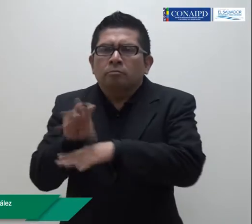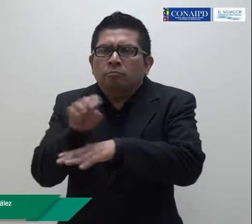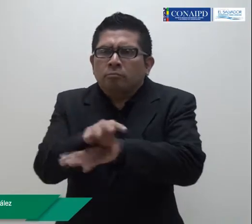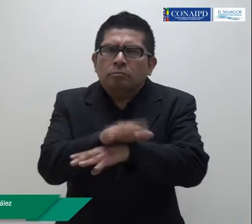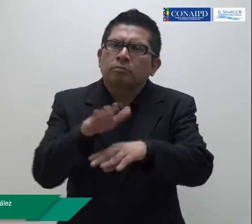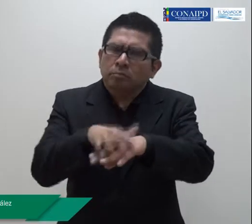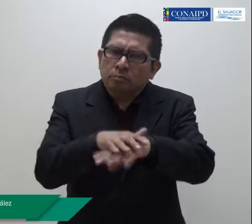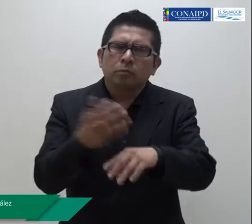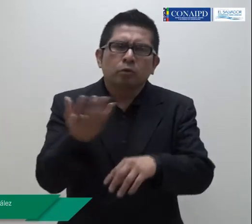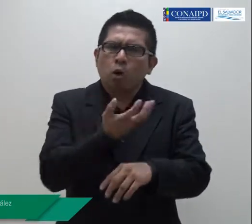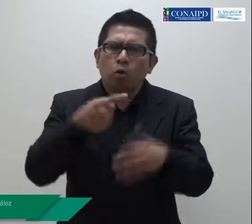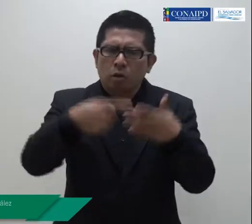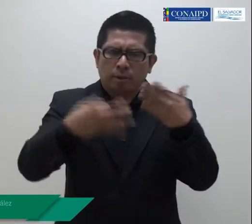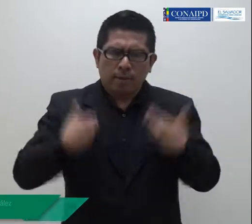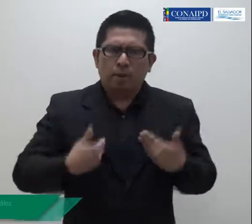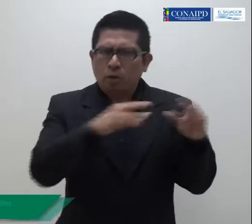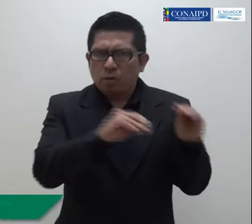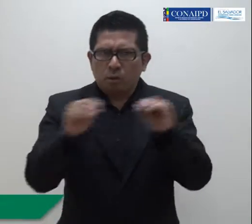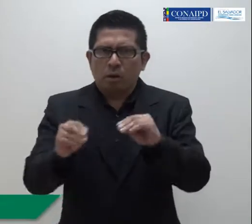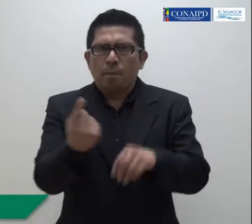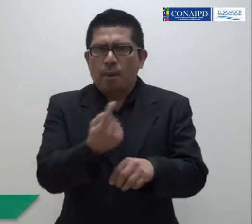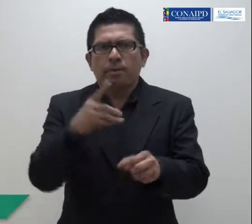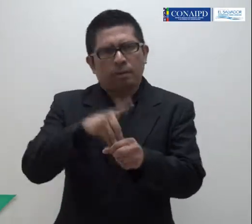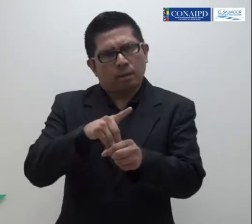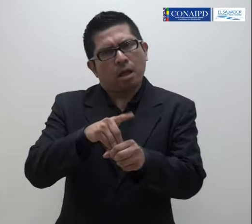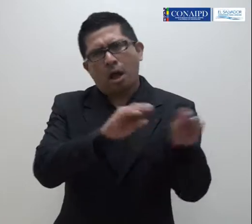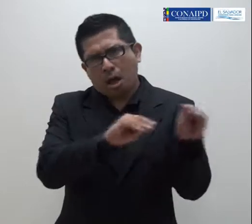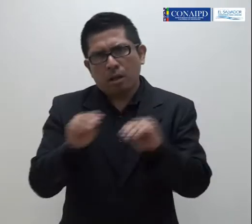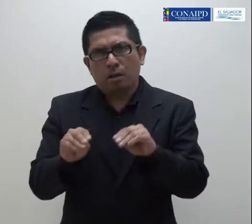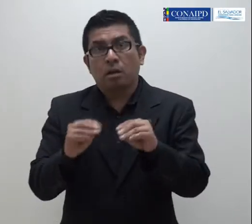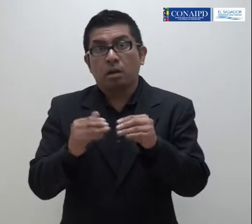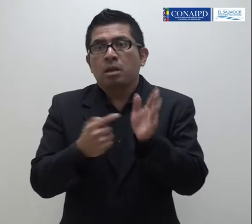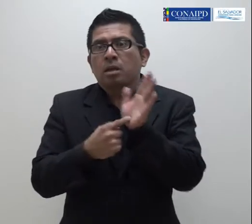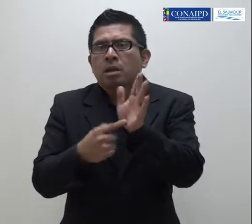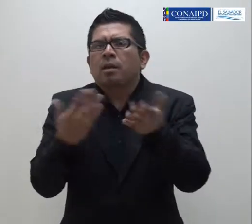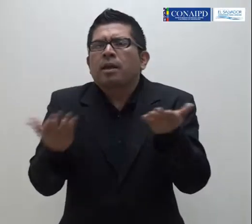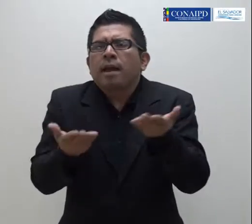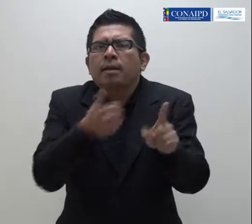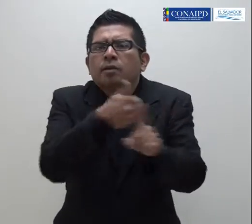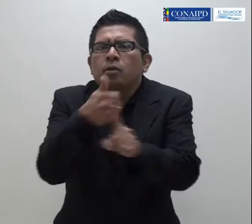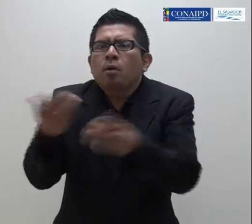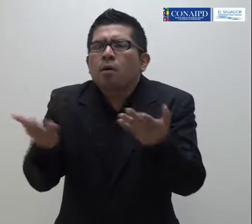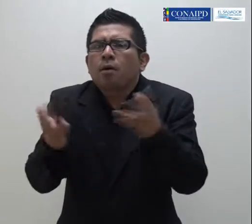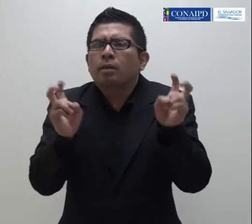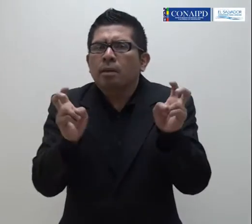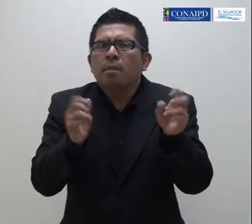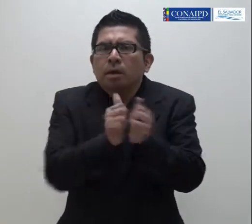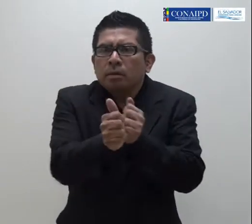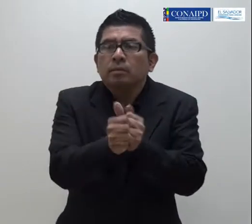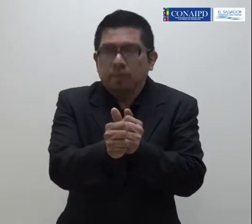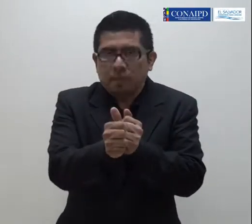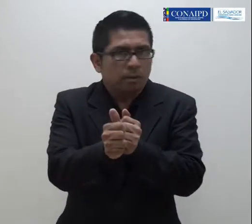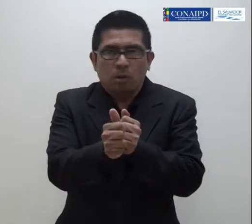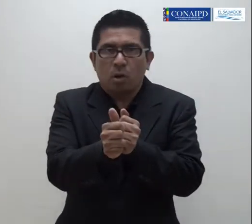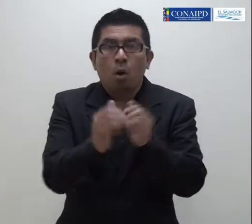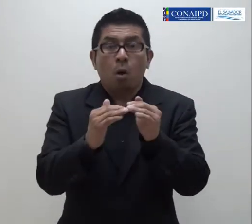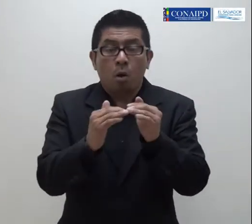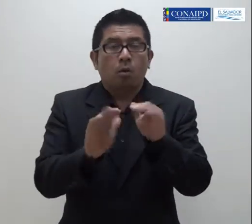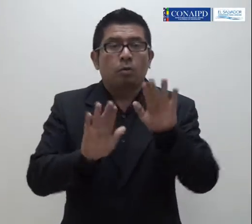cumplimiento de los derechos de las personas con discapacidad, brindar avances sobre lo que se ha realizado en el tema o resaltar la participación de las acciones desarrolladas por